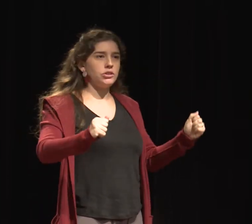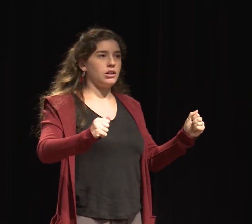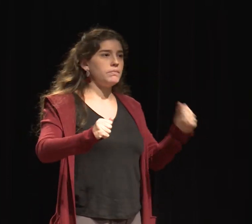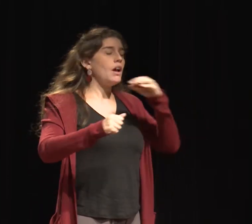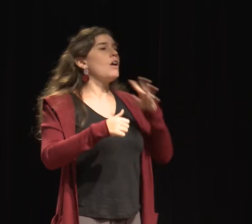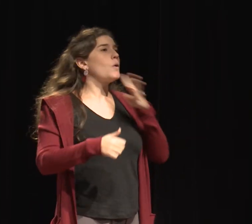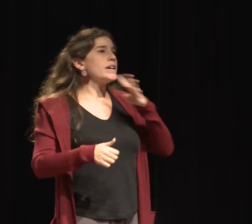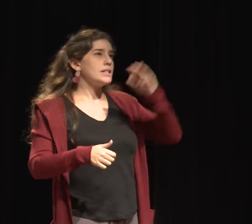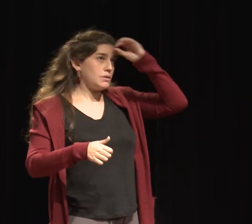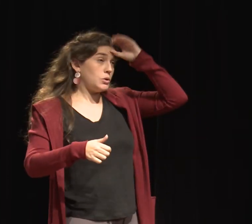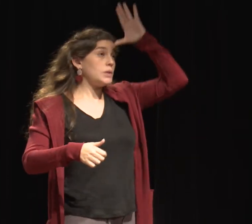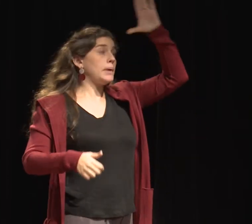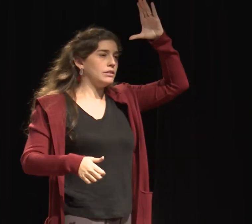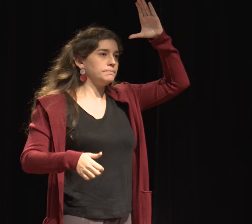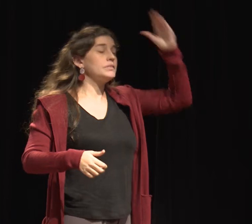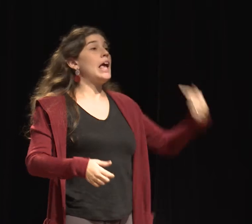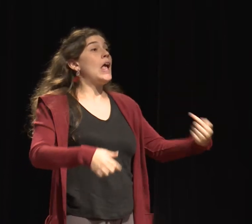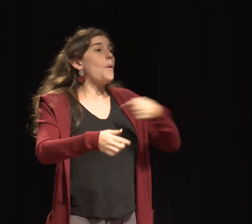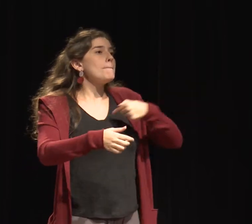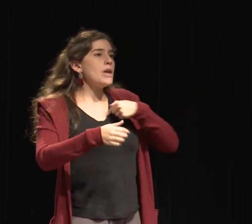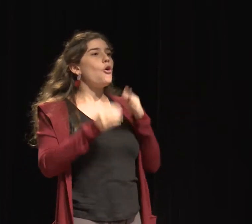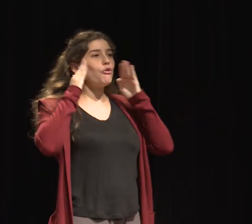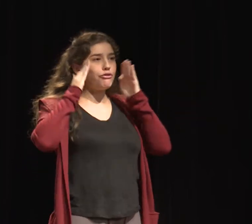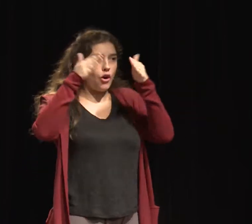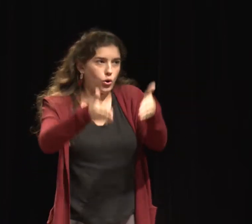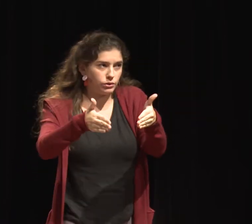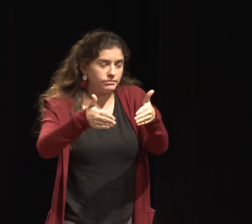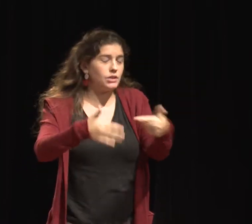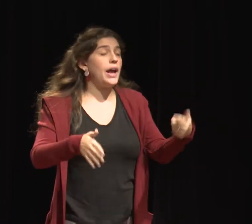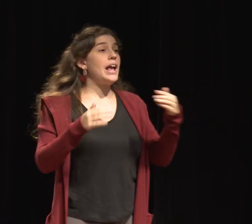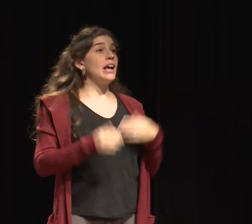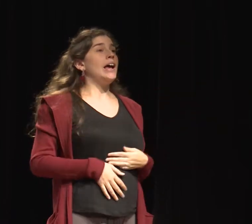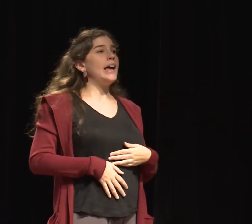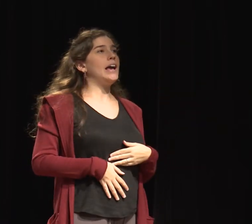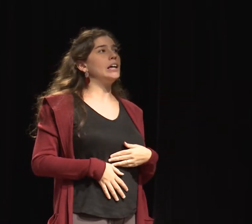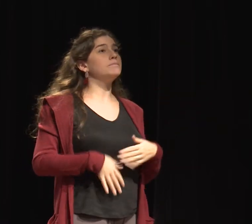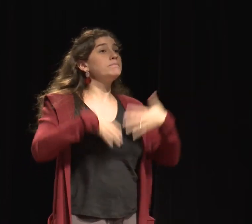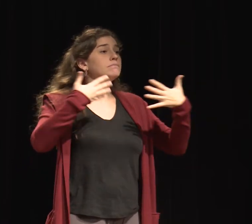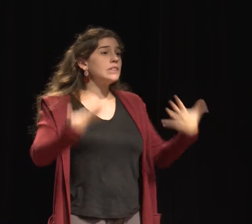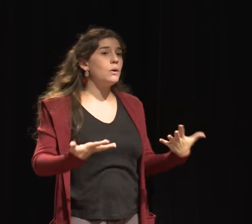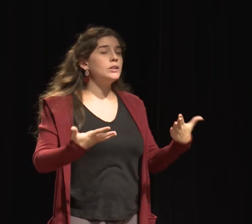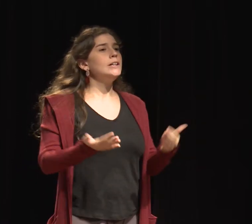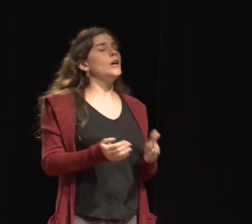Então, o foco da linguística e o conhecimento, né, o meu foco em relação ao conhecimento,